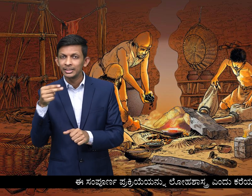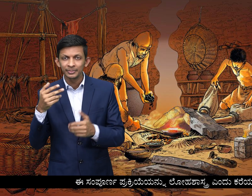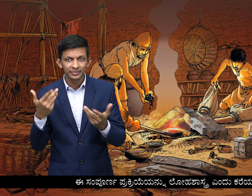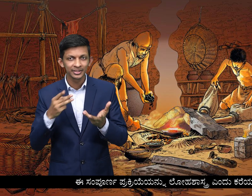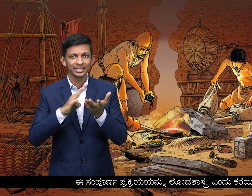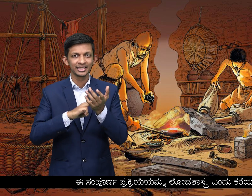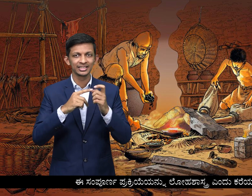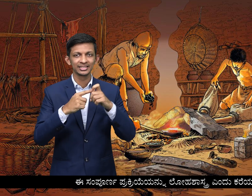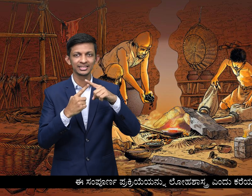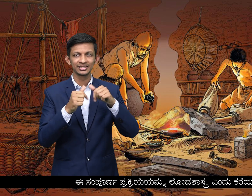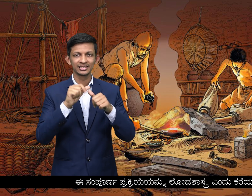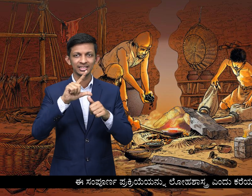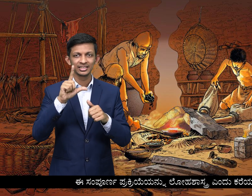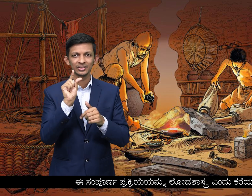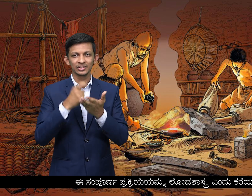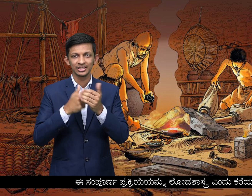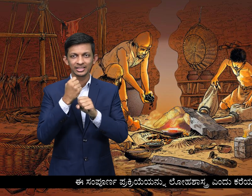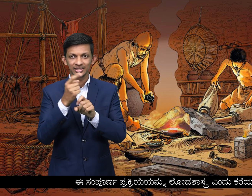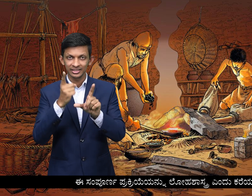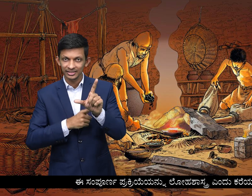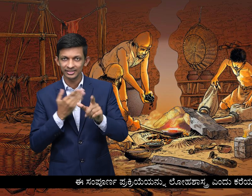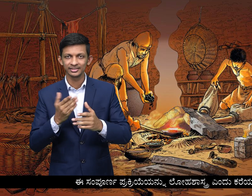ಲೋಹಶಾಸ್ತ್ರ ಎಂದು ಕರೆಯಲಾಗುತ್ತೆ.